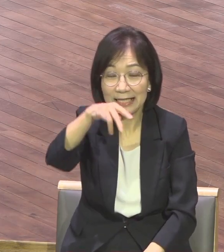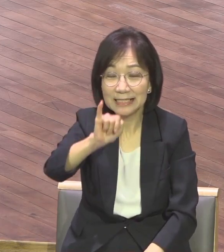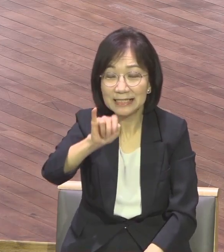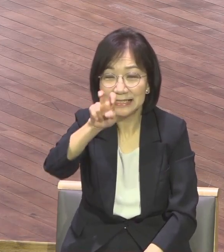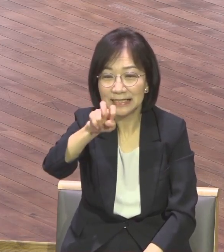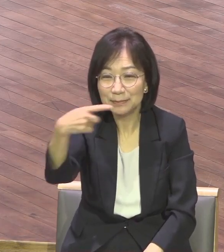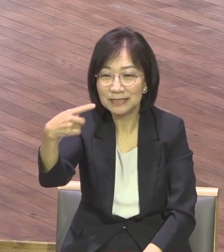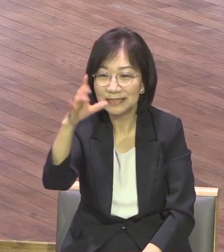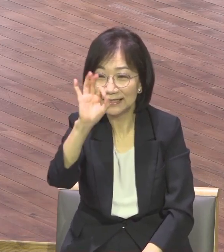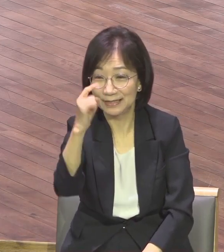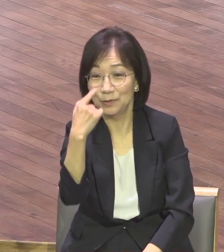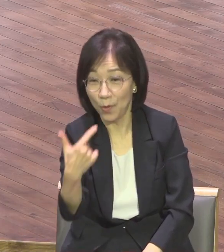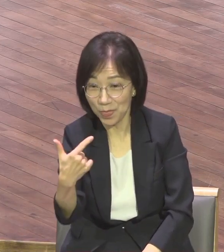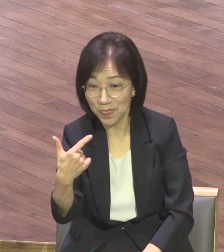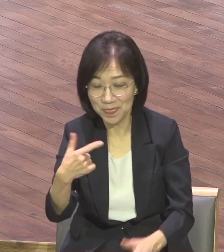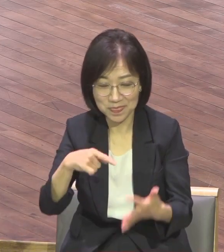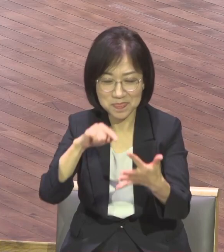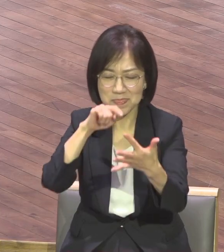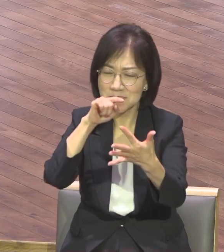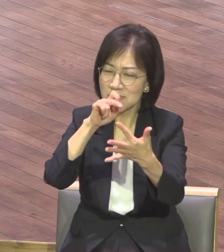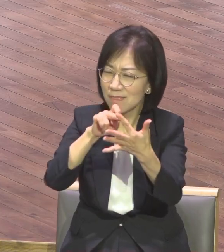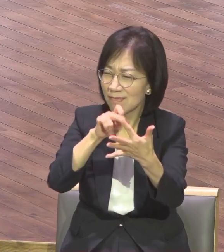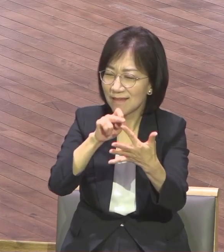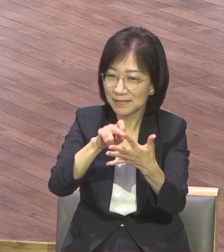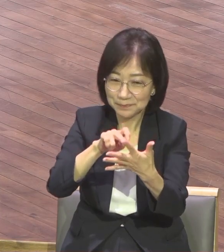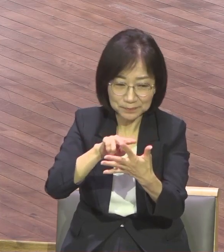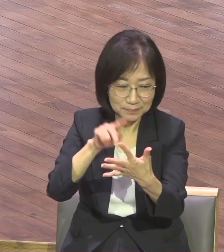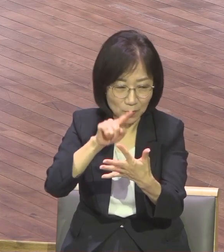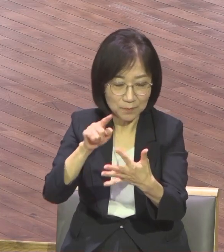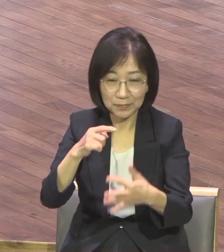자체는 라틴으로 이